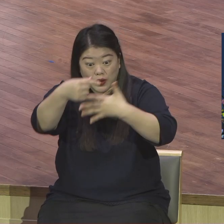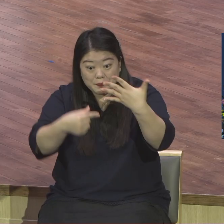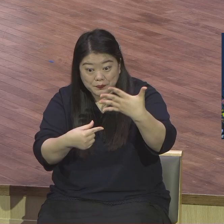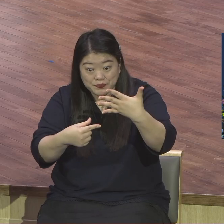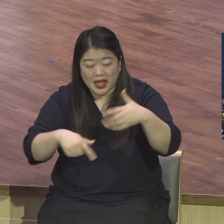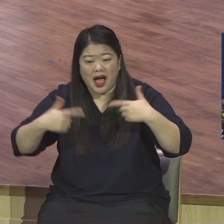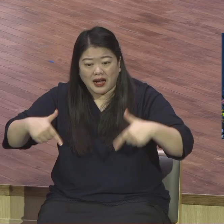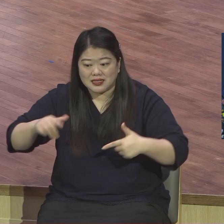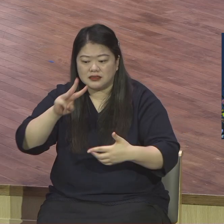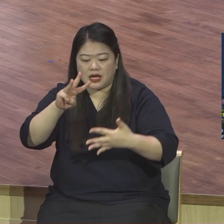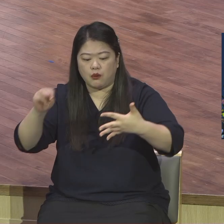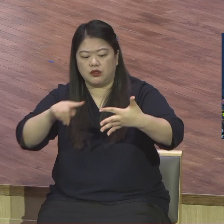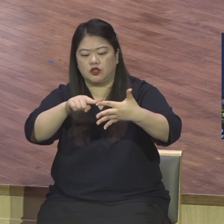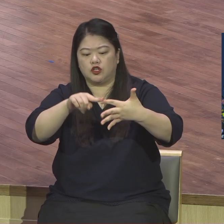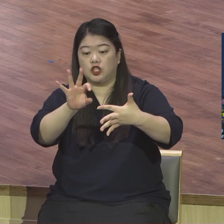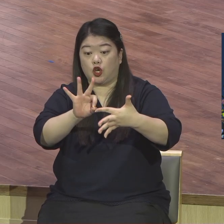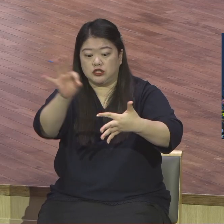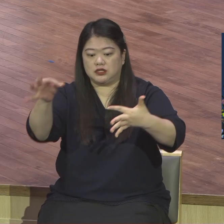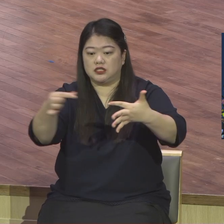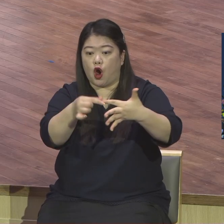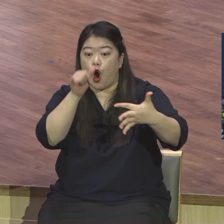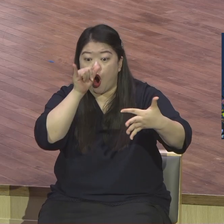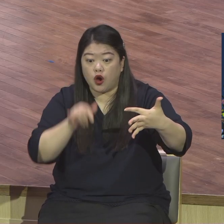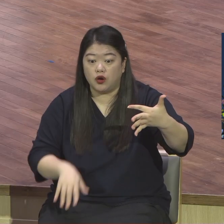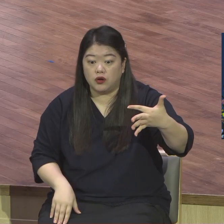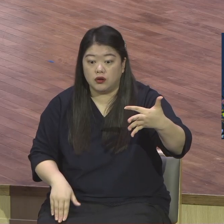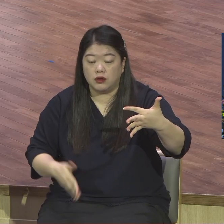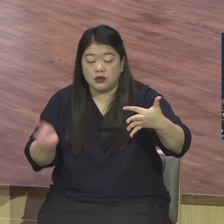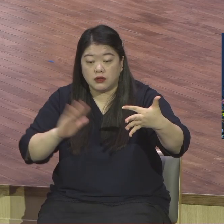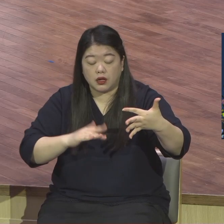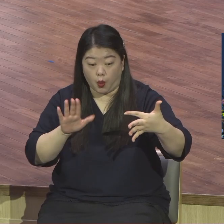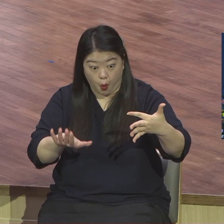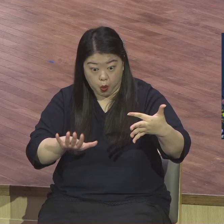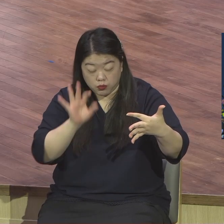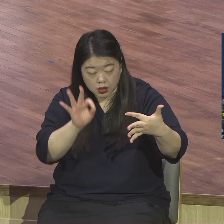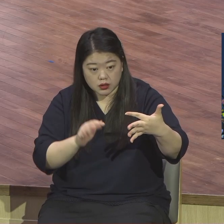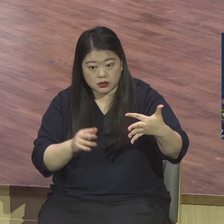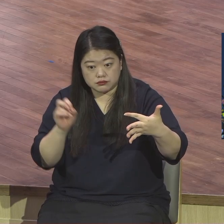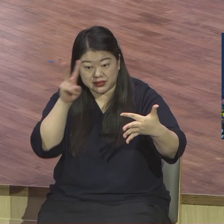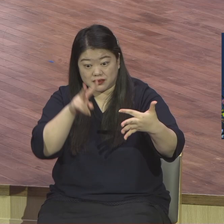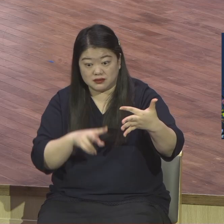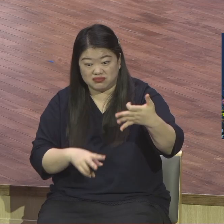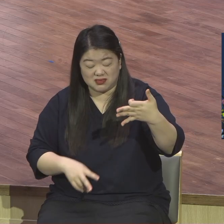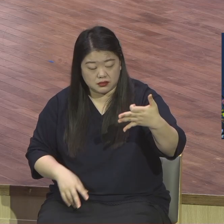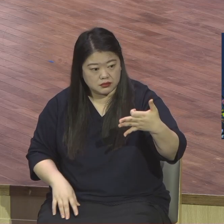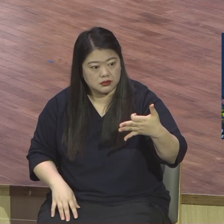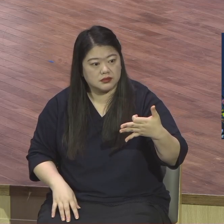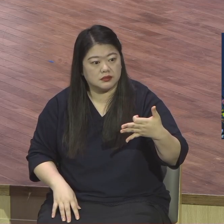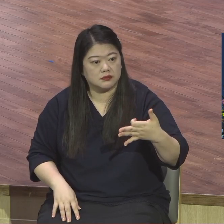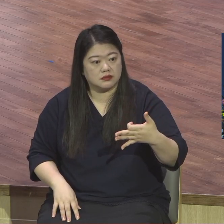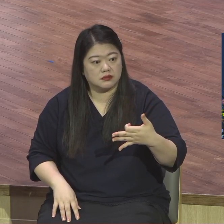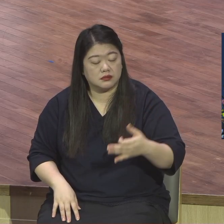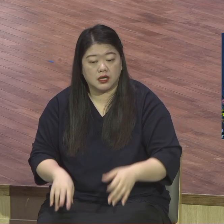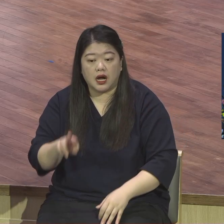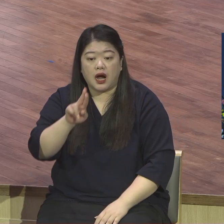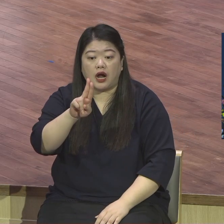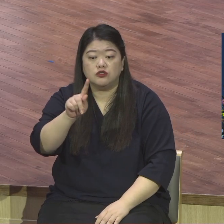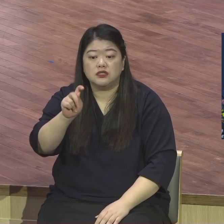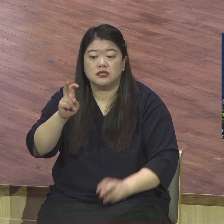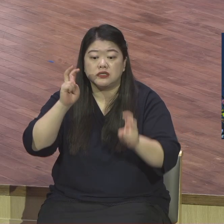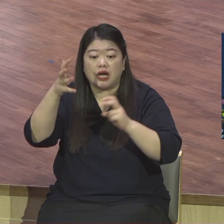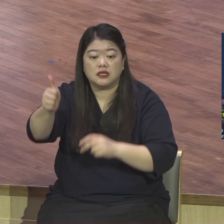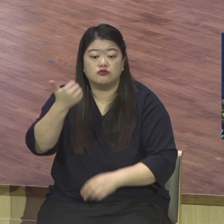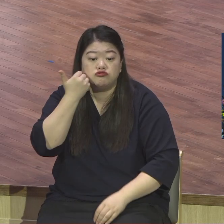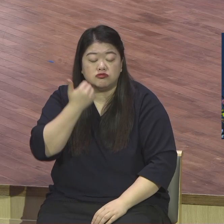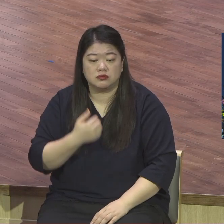예원교회 늘 하던 그 10시에 하던 거 빼서 할 수 있잖아요. 그건 인본주의잖아요. 하나님이 빼셨구나.